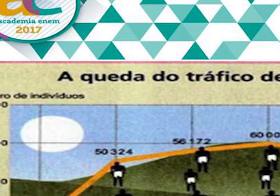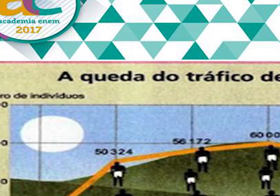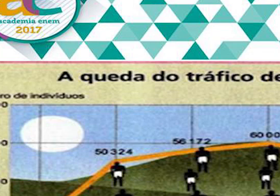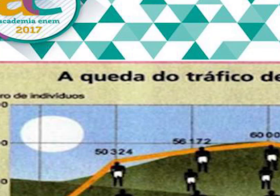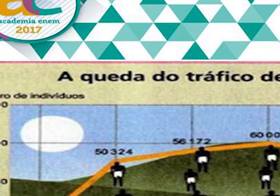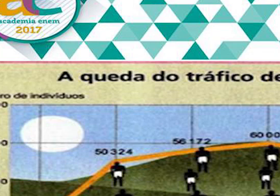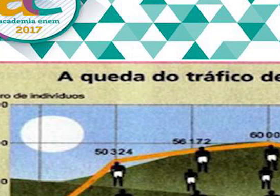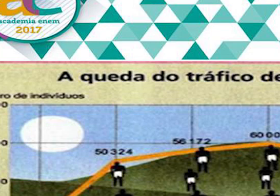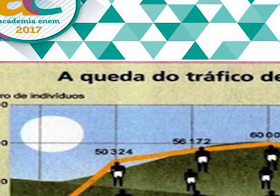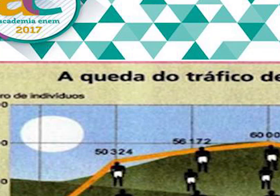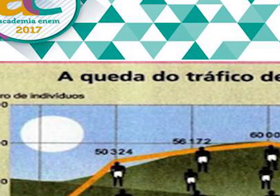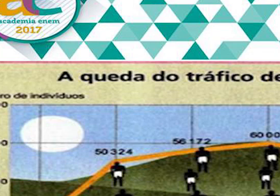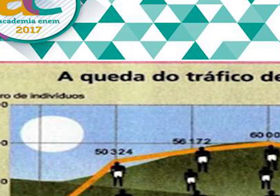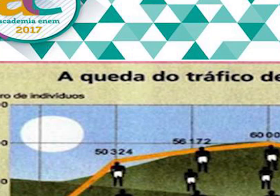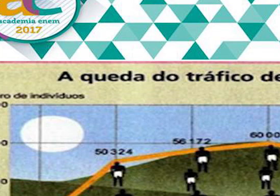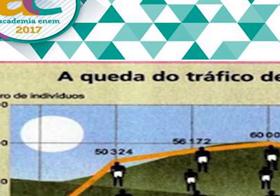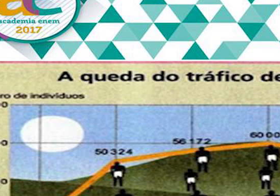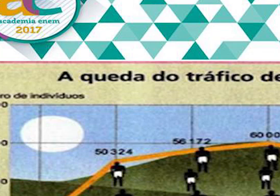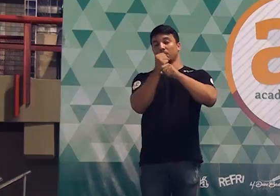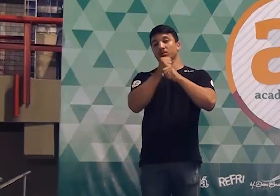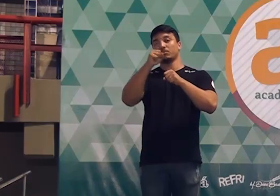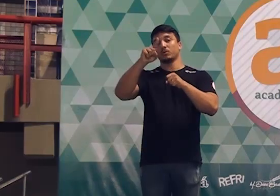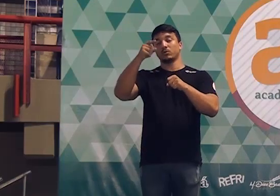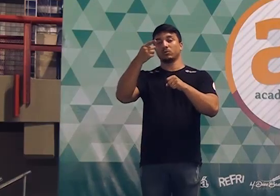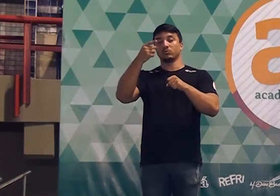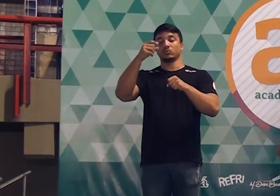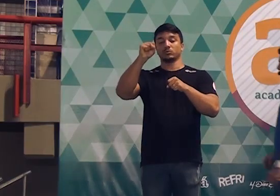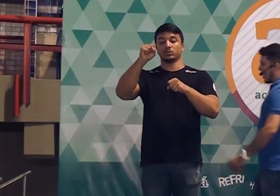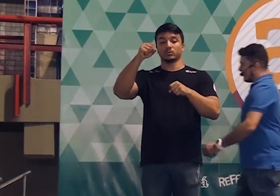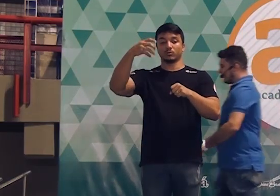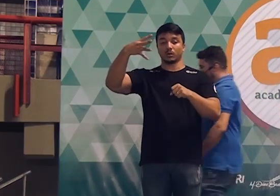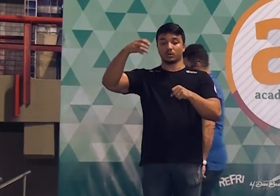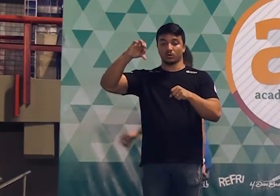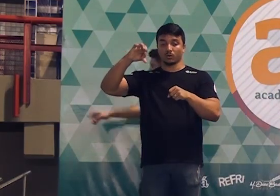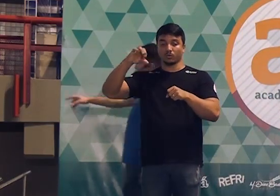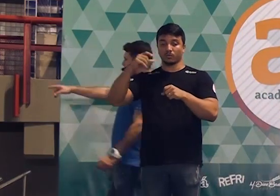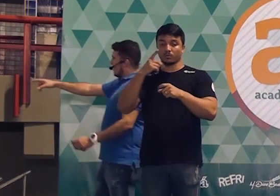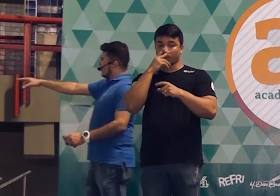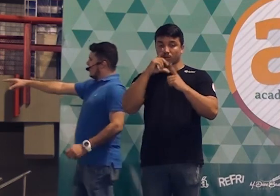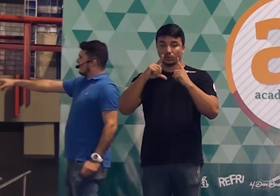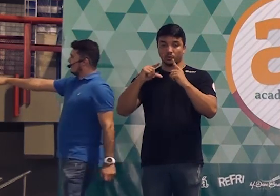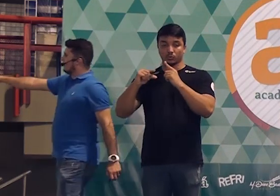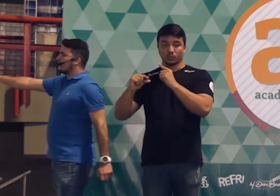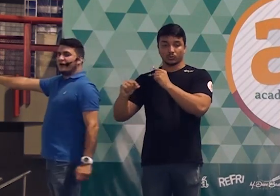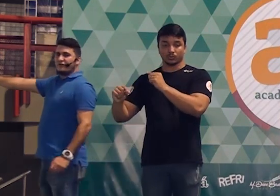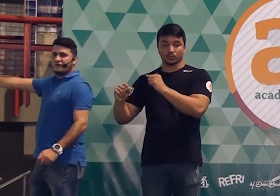em 1849 ele começa a cair. E bem aqui, ó,